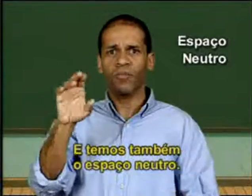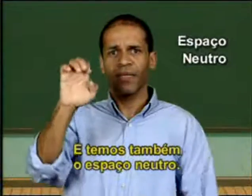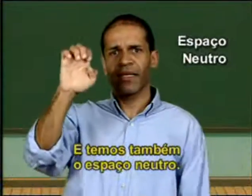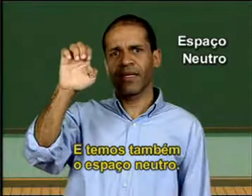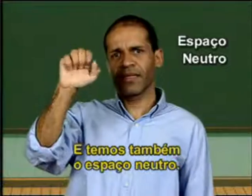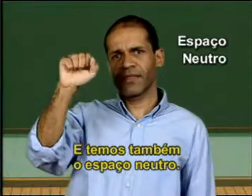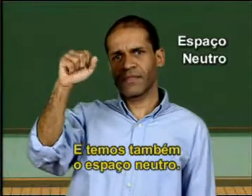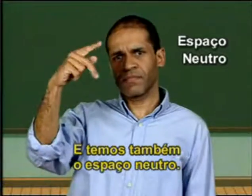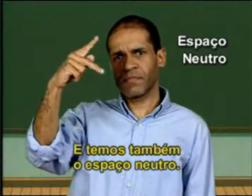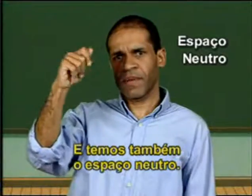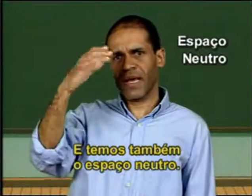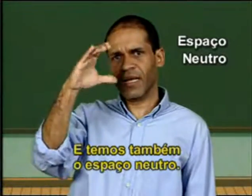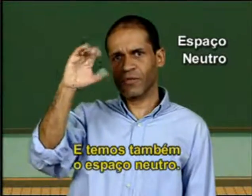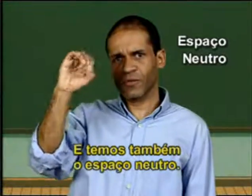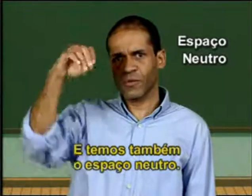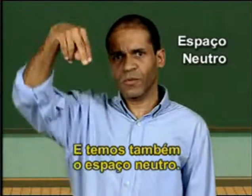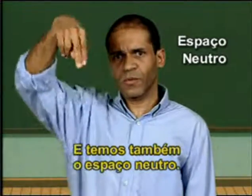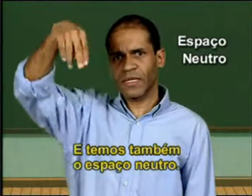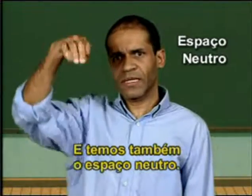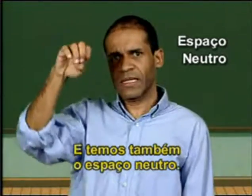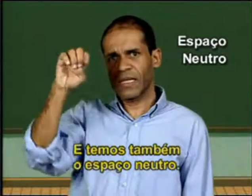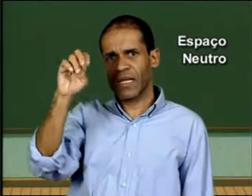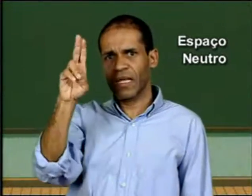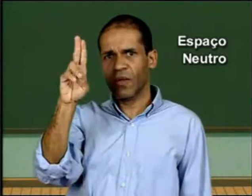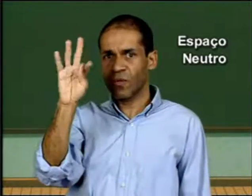E temos também o espaço neutro.